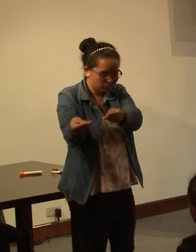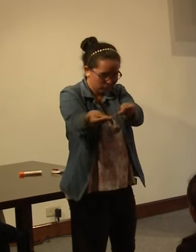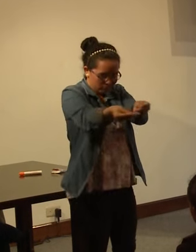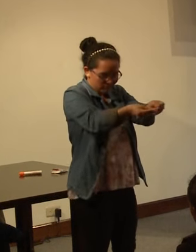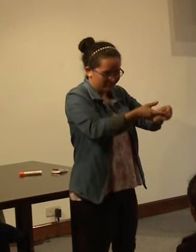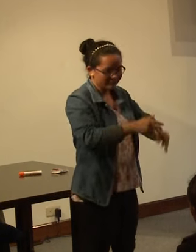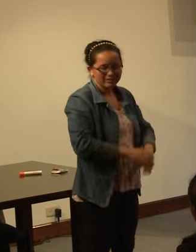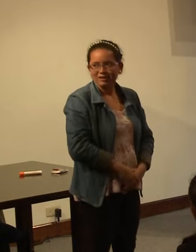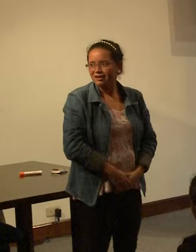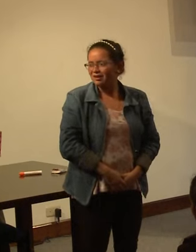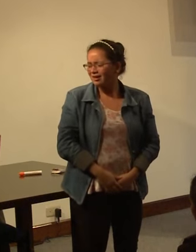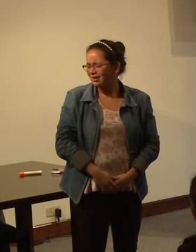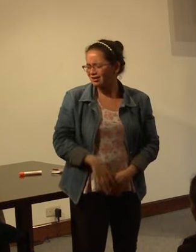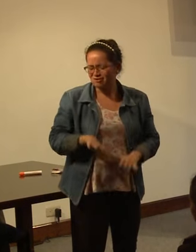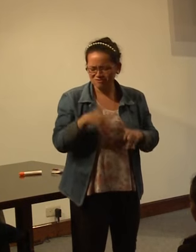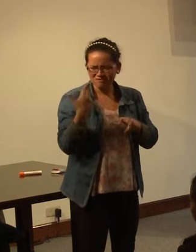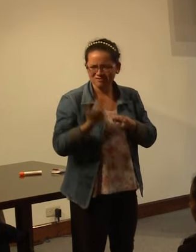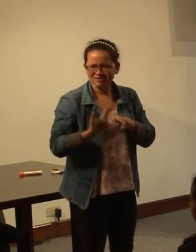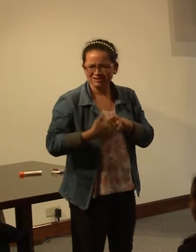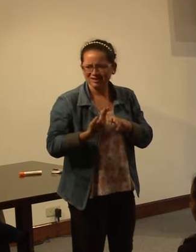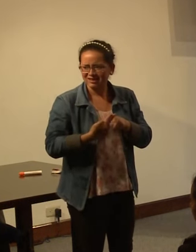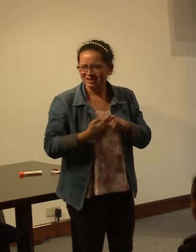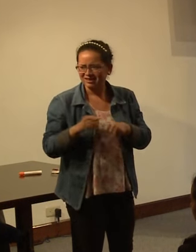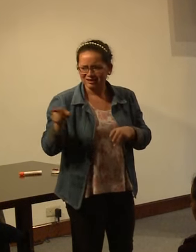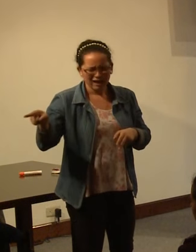Listo, muchas gracias.